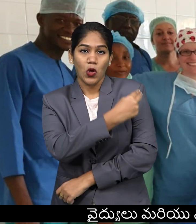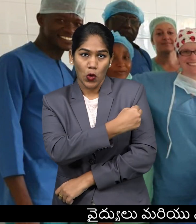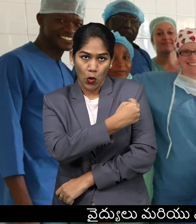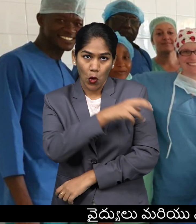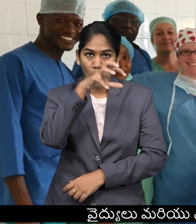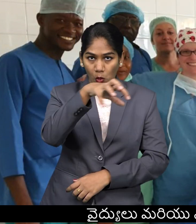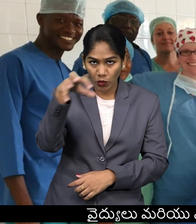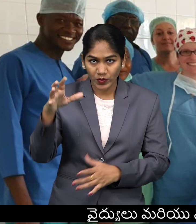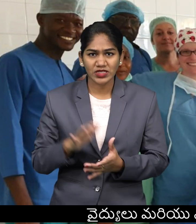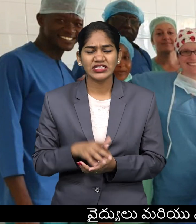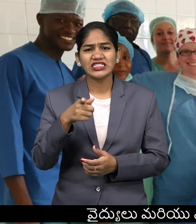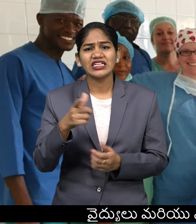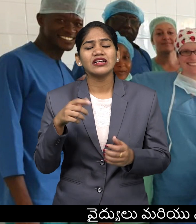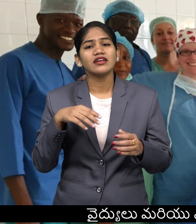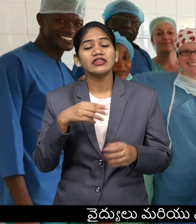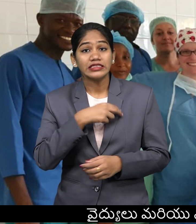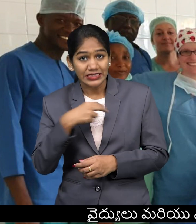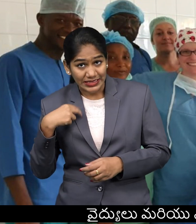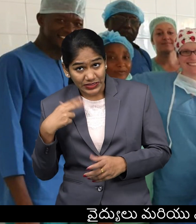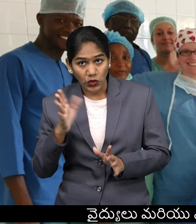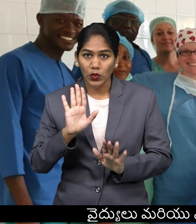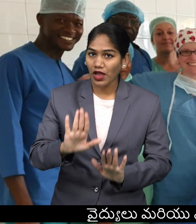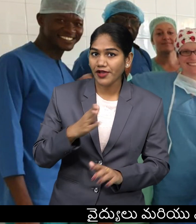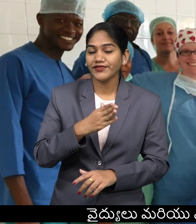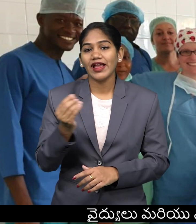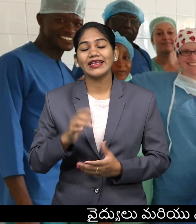వైద్యులు మరియు నర్సులతో కూడిన ఆసుపత్రులు.